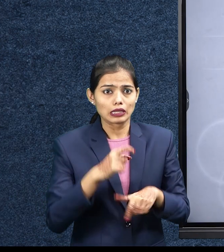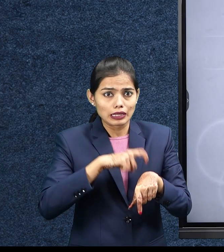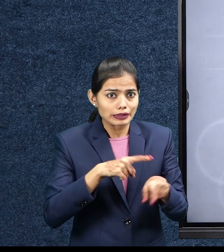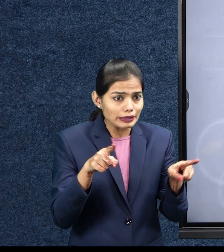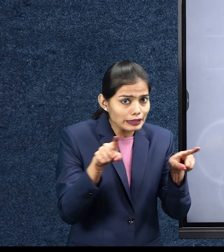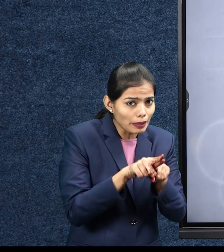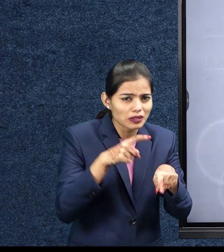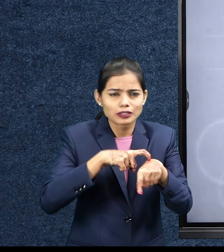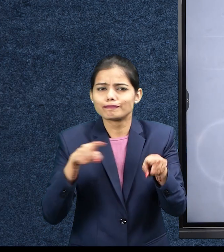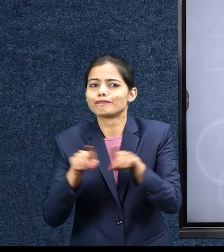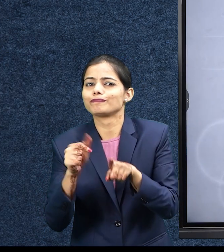परस्पर अनन्य कार्यक्रम,